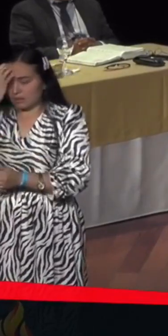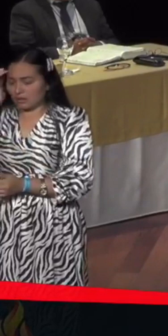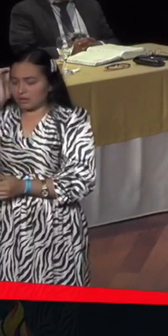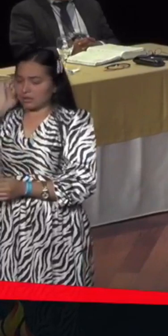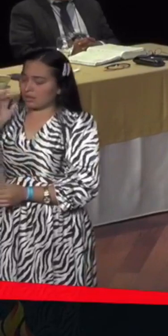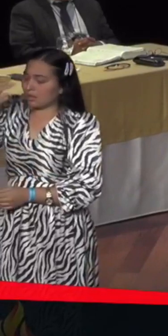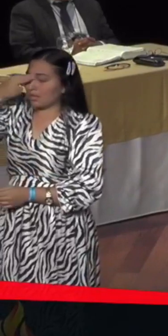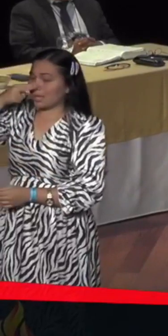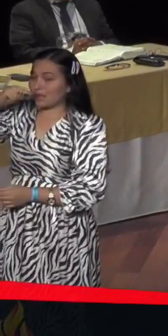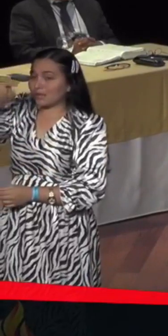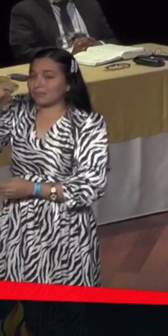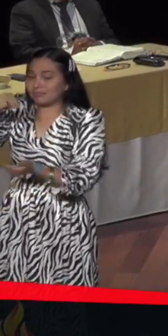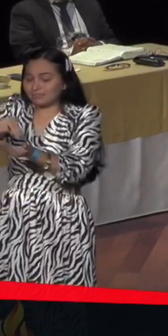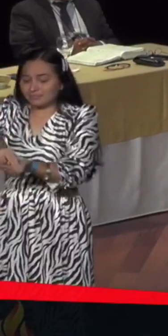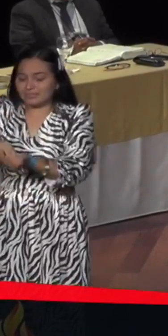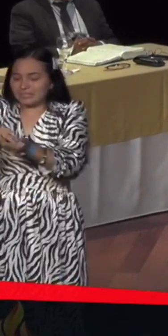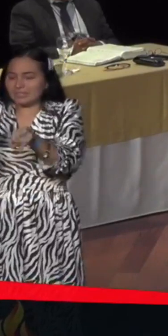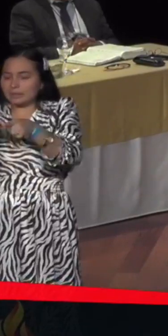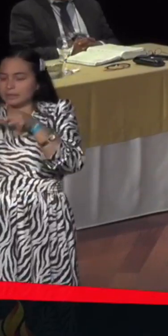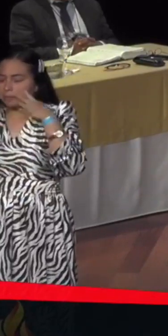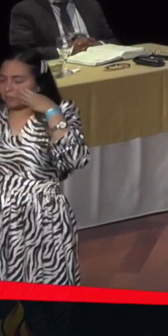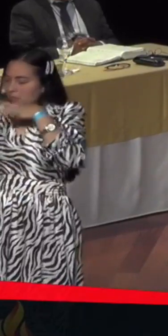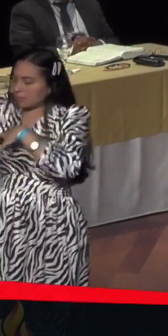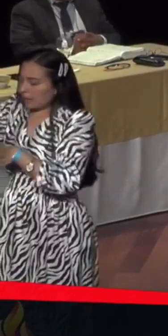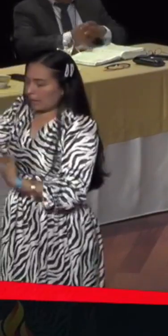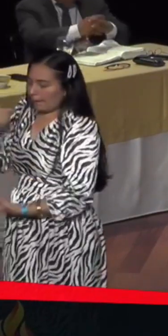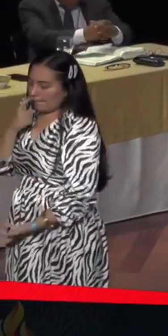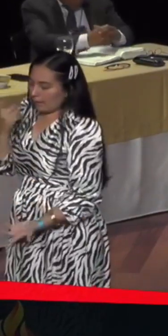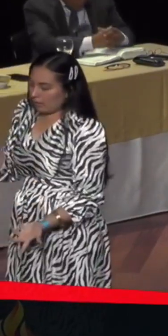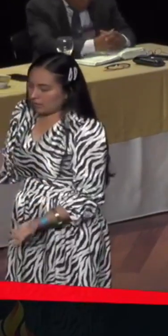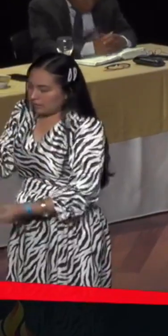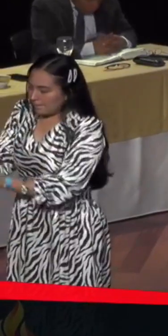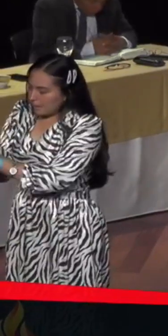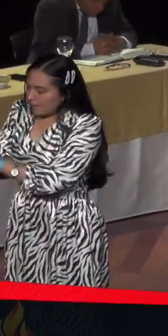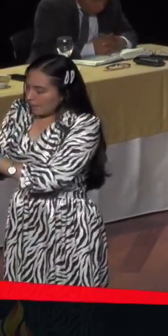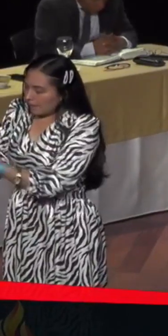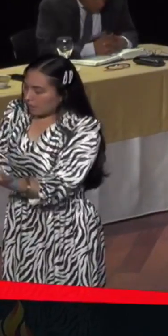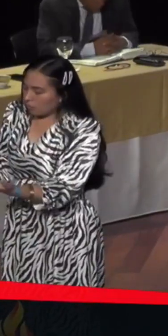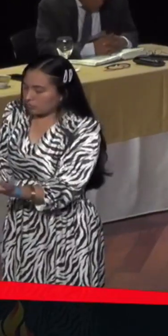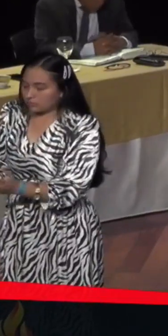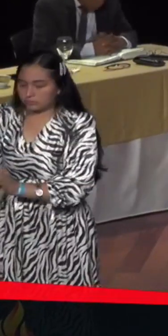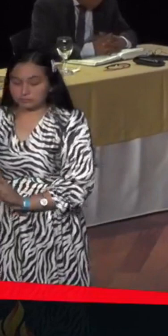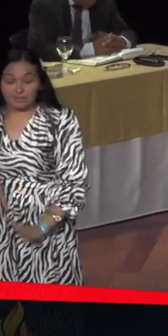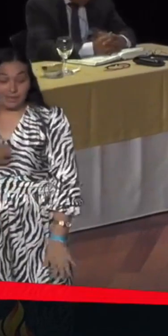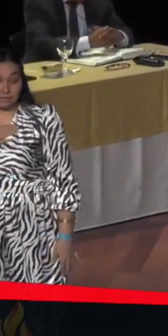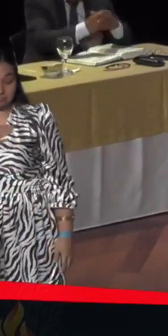ir a buscar madera y hacha todos los días. Papá, ¿qué vas a hacer? Tengo un llamado.